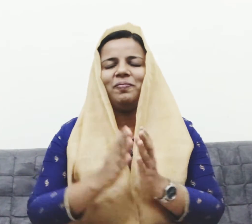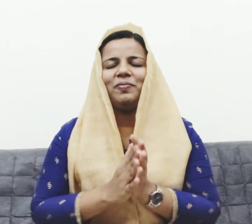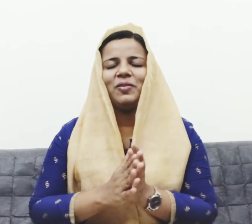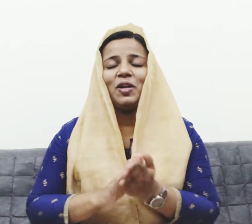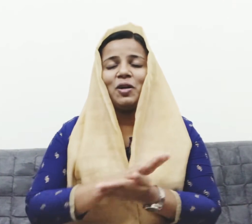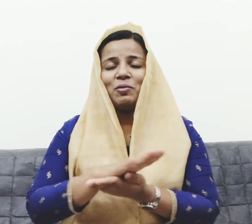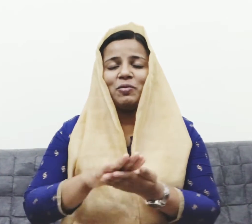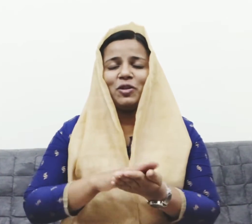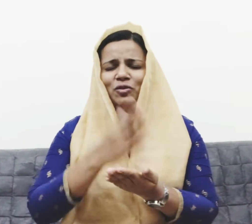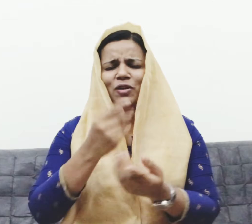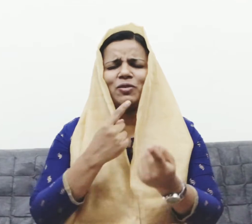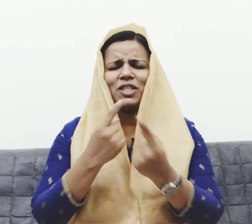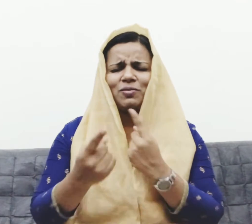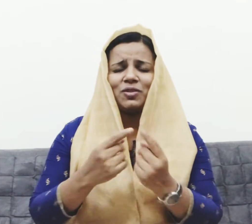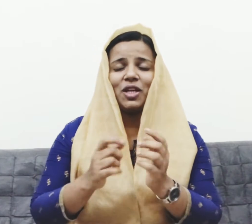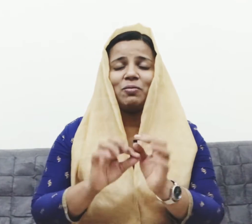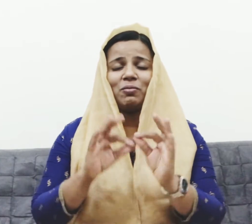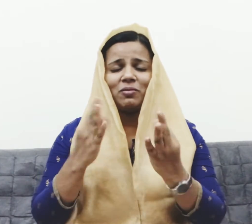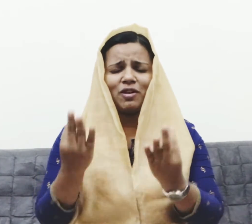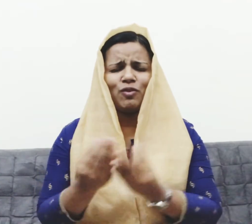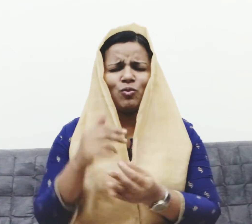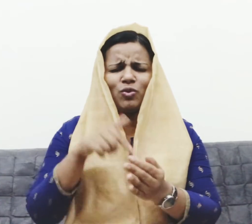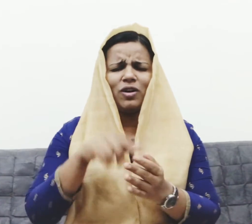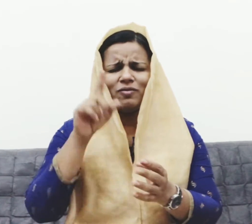അങ്ങനെ പരിശുദ്ധാത്മാവിൻ്റെ വലിയിടപെടൽ ഭവനങ്ങൾക്കകത്തുണ്ടാകട്ടെ എന്ന്